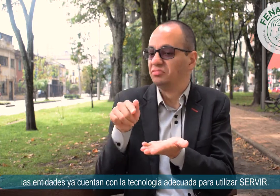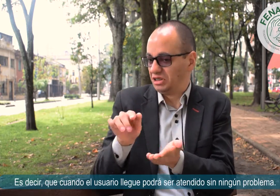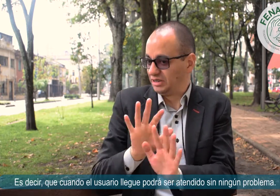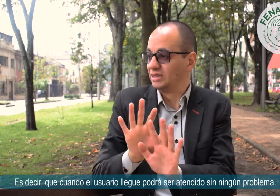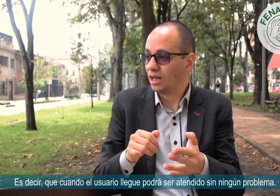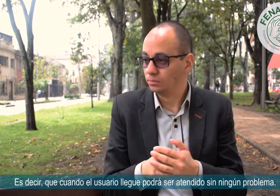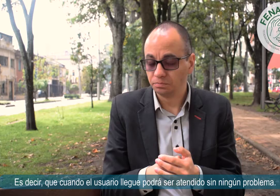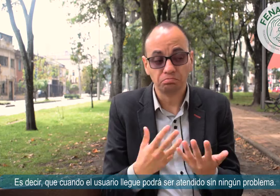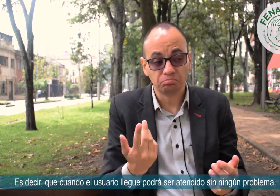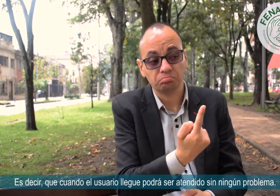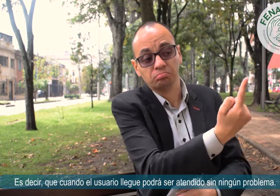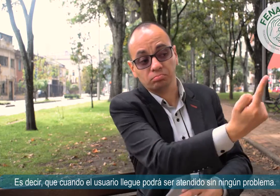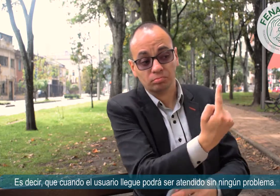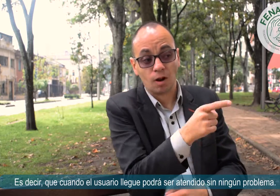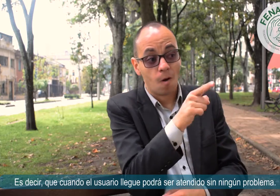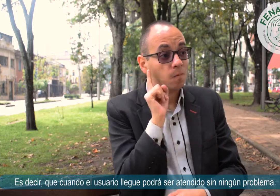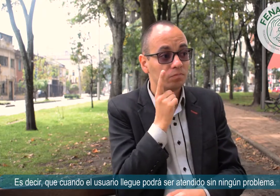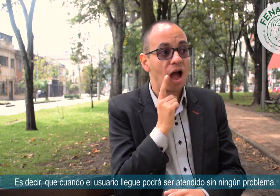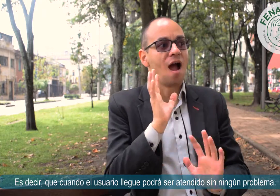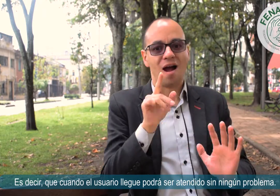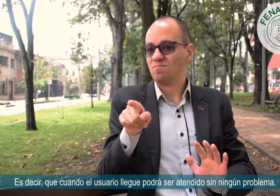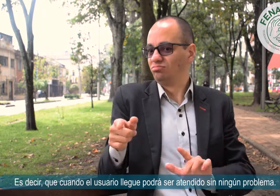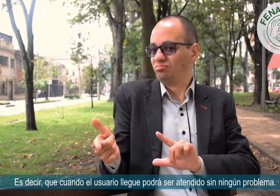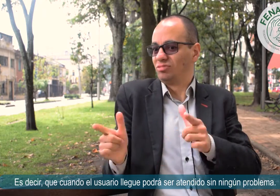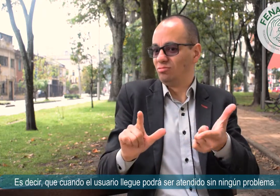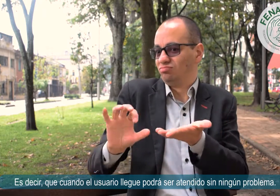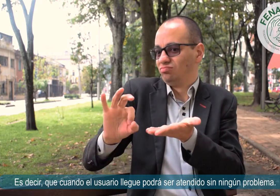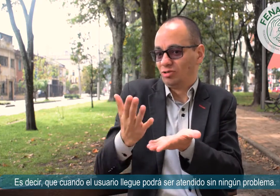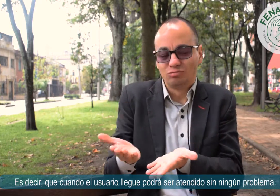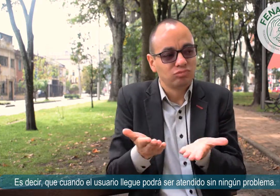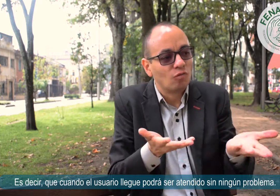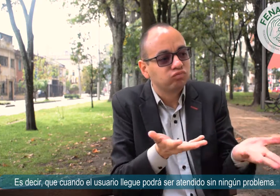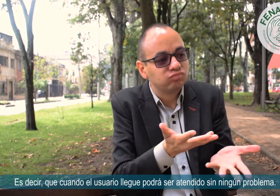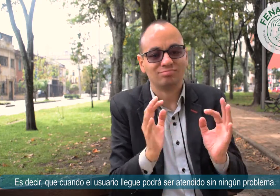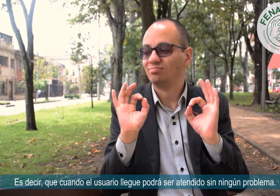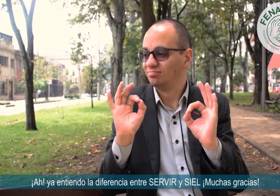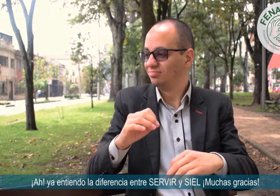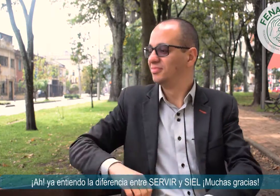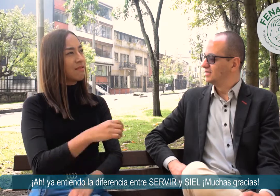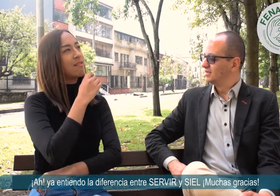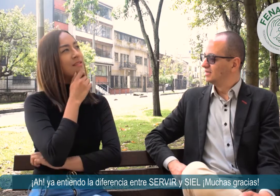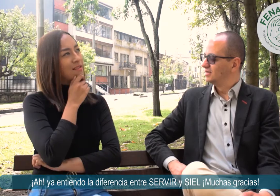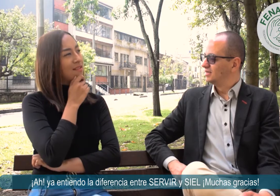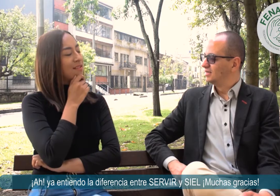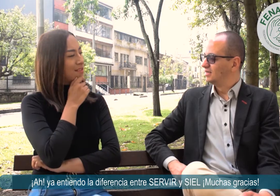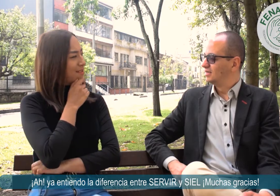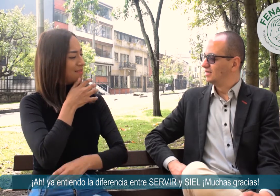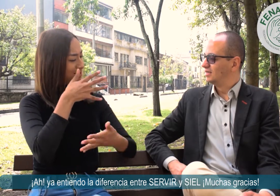Es decir, que cuando el usuario llegue Podrá ser atendido sin ningún problema Ah, ya entiendo la